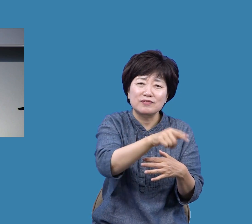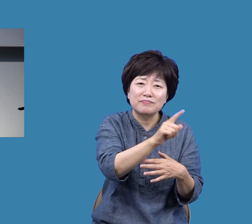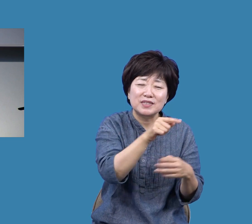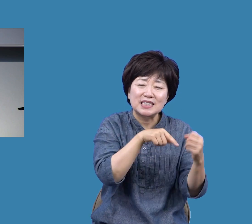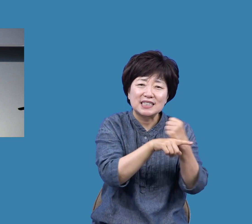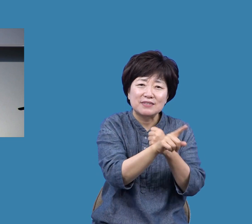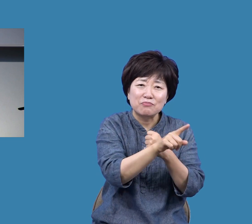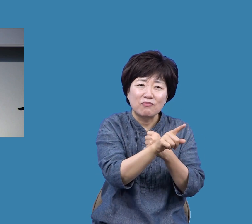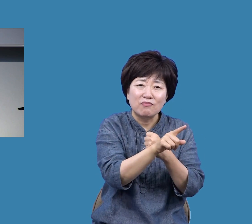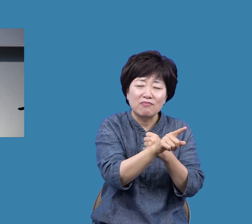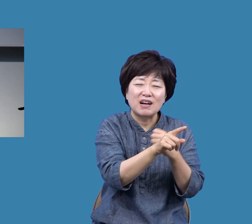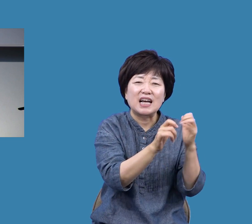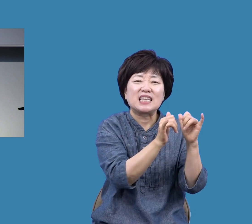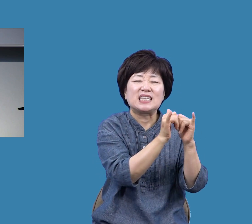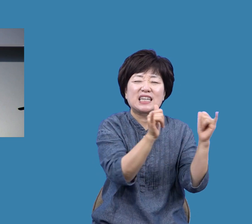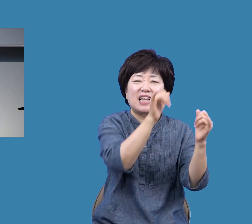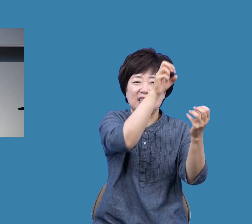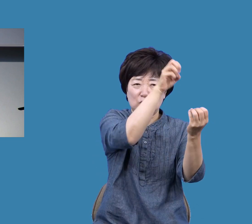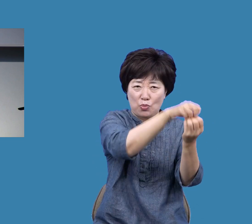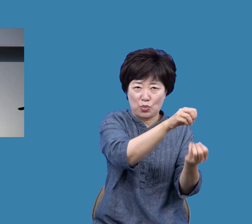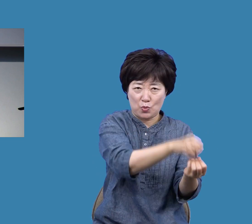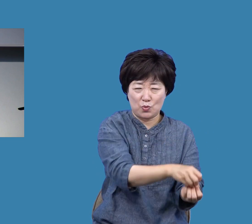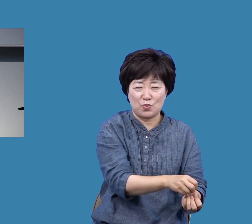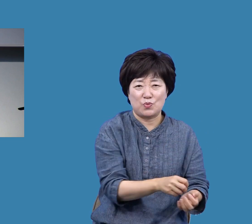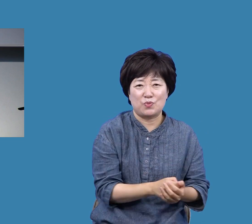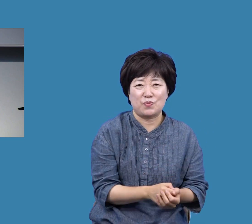그게 바로 인간의 전통,